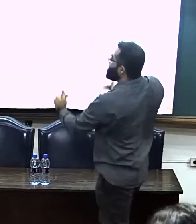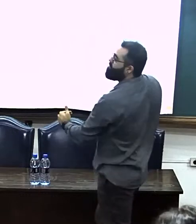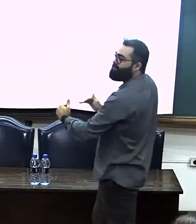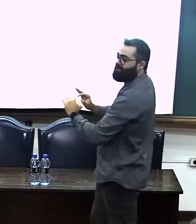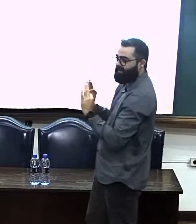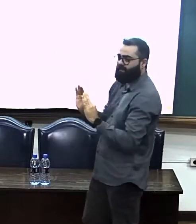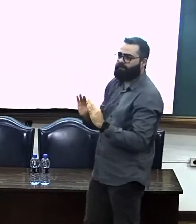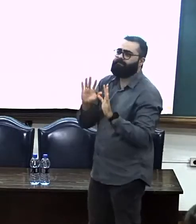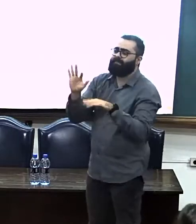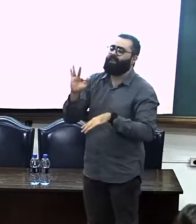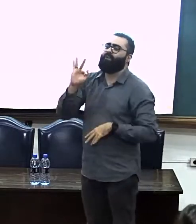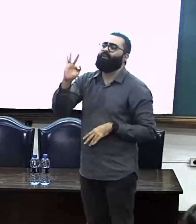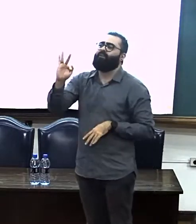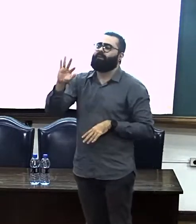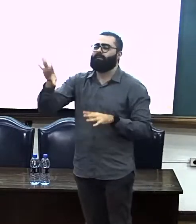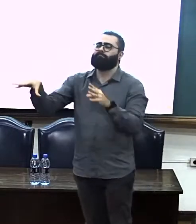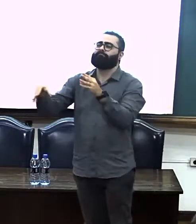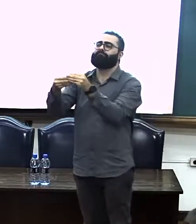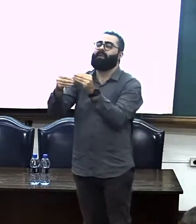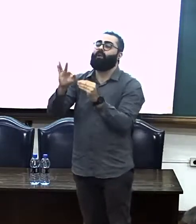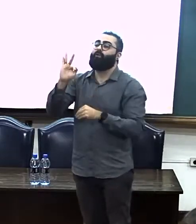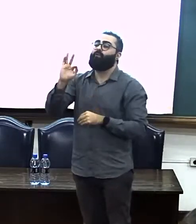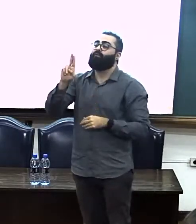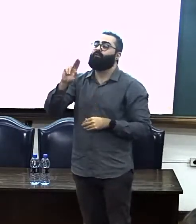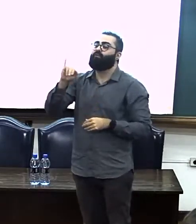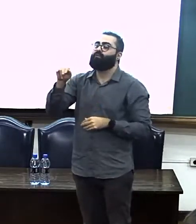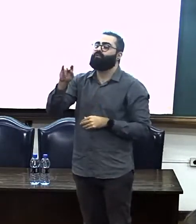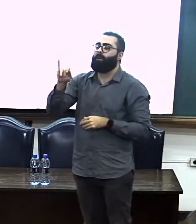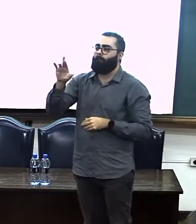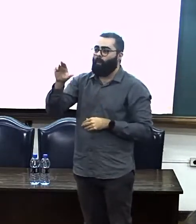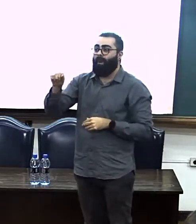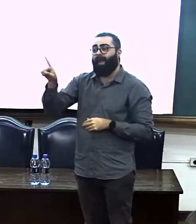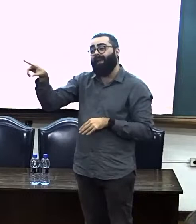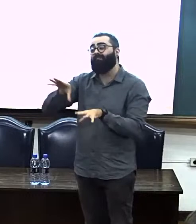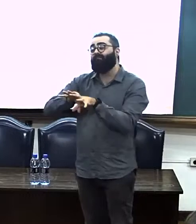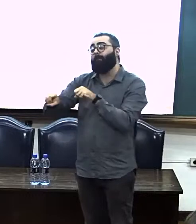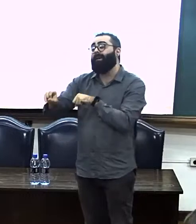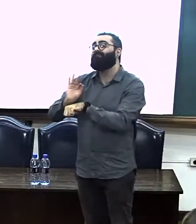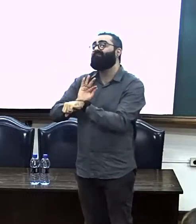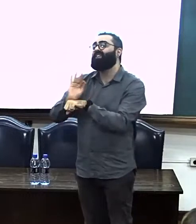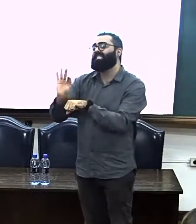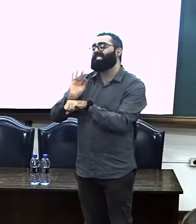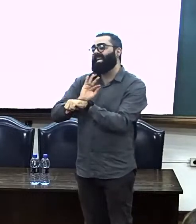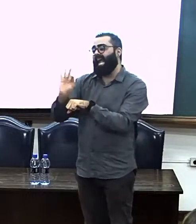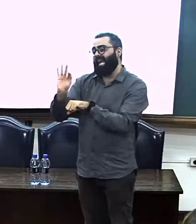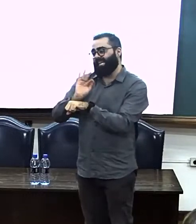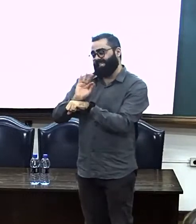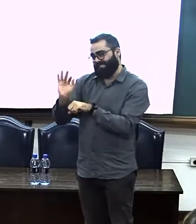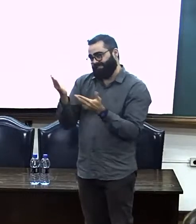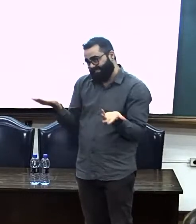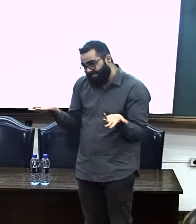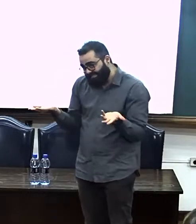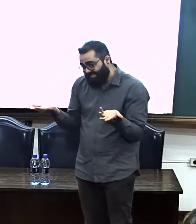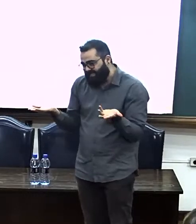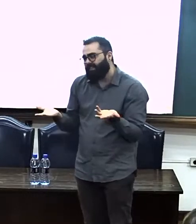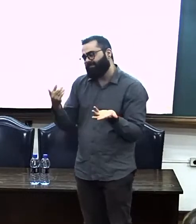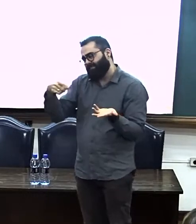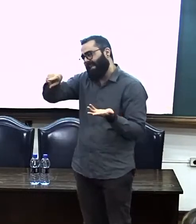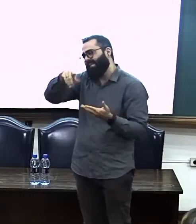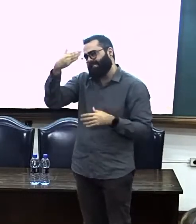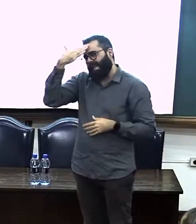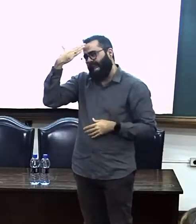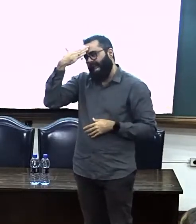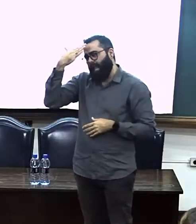físico de formação inicial. Tá? A gente tinha muito dessa história de físicos e músicos,